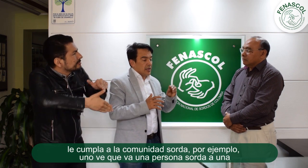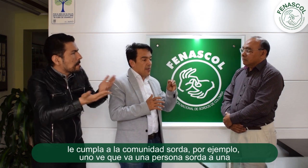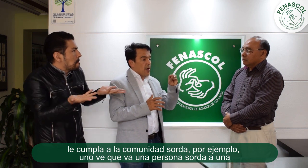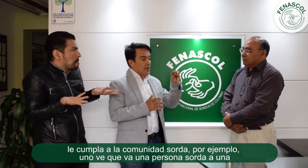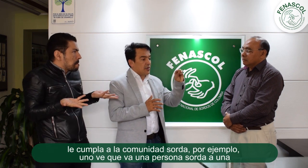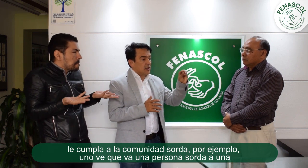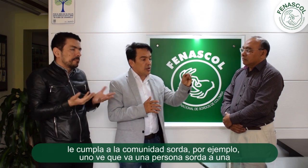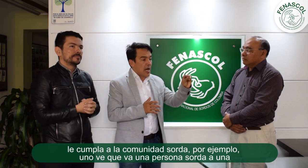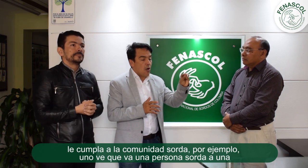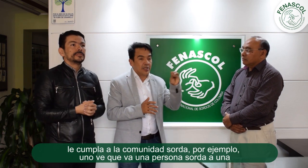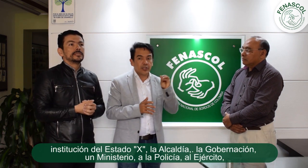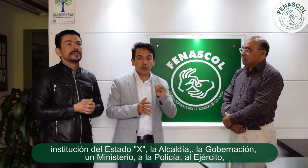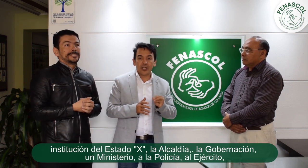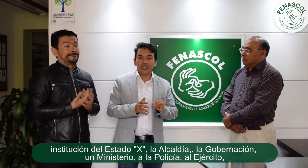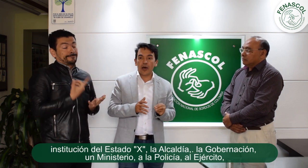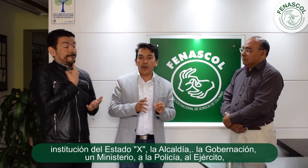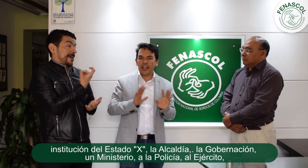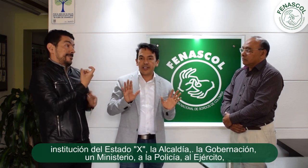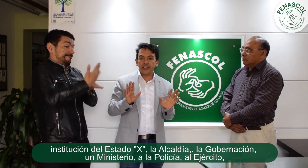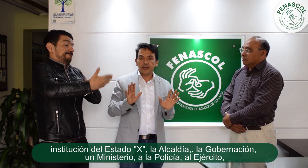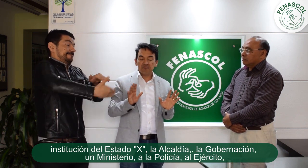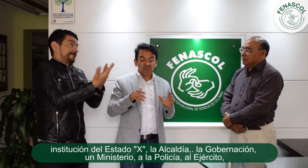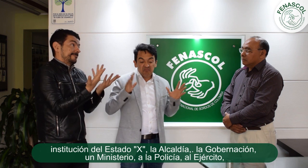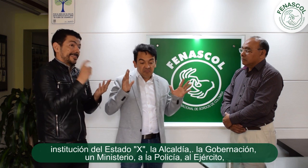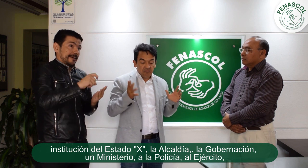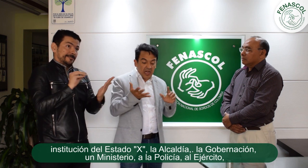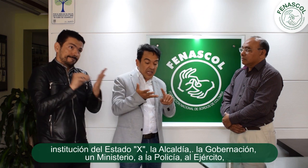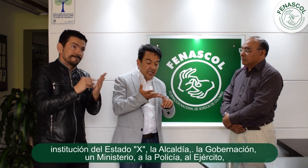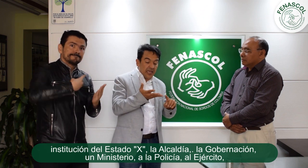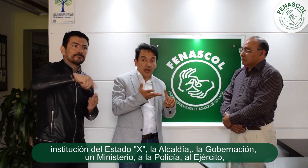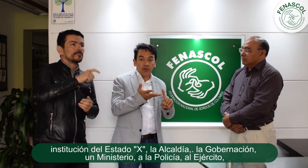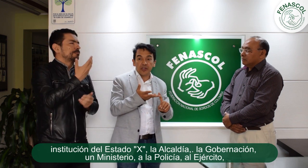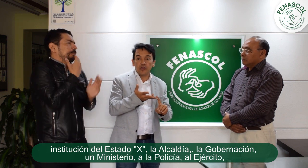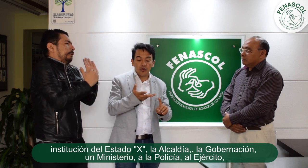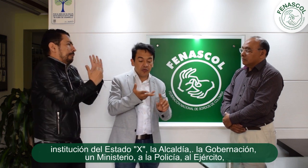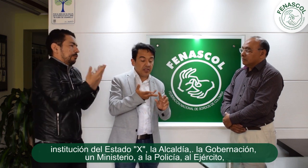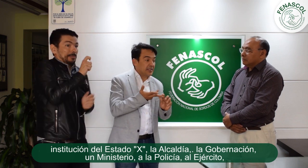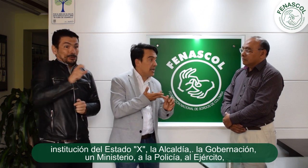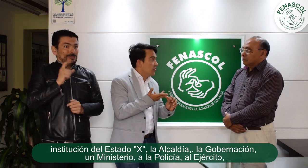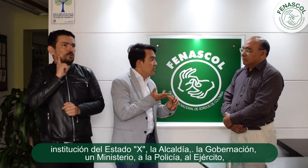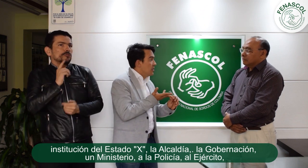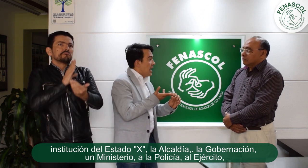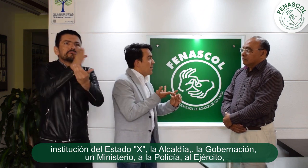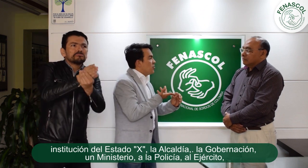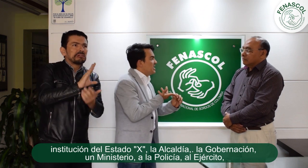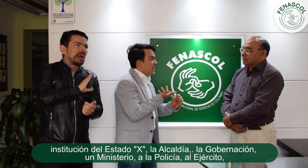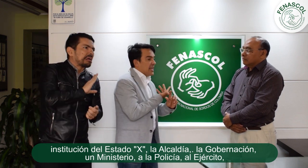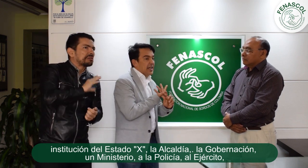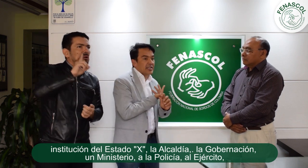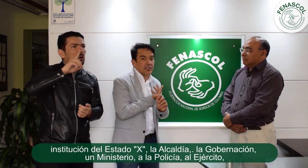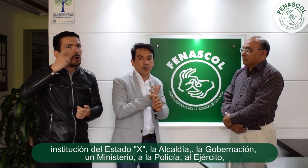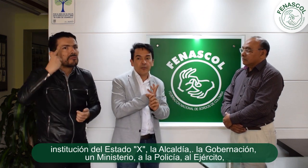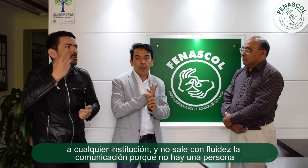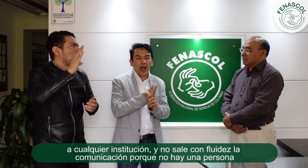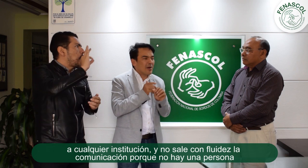que va una persona sorda a una institución del Estado X, una alcaldía, la gobernación, un ministerio, a la policía,